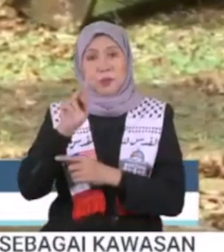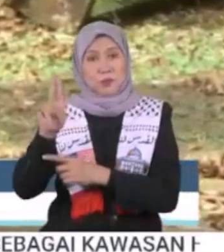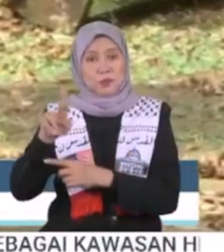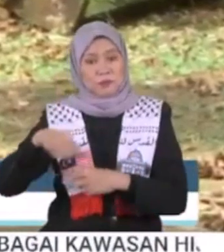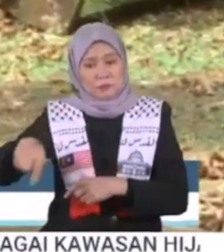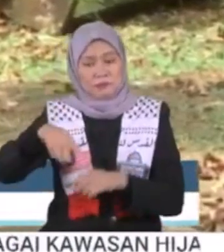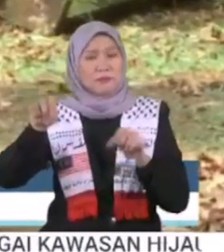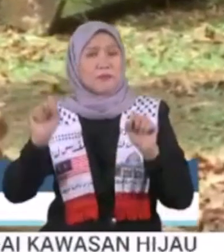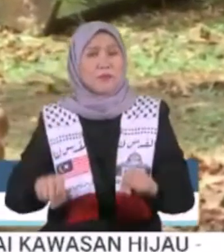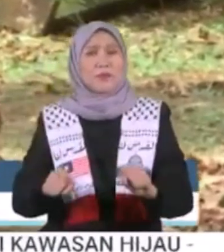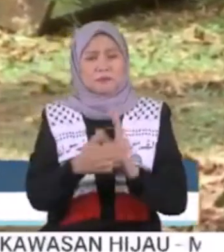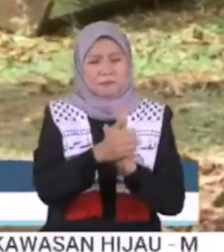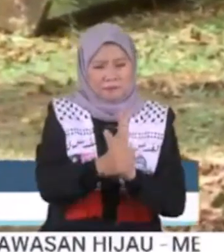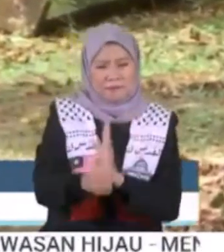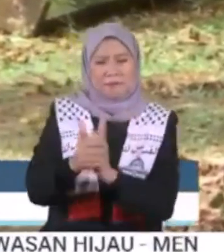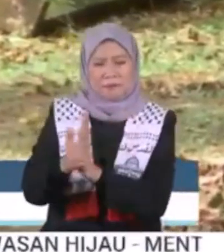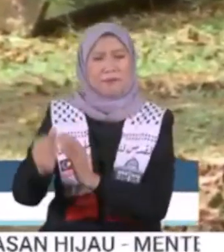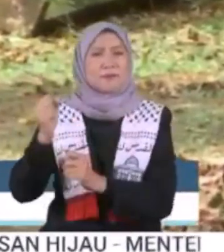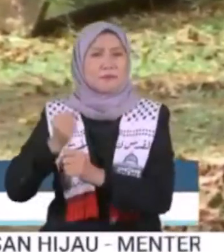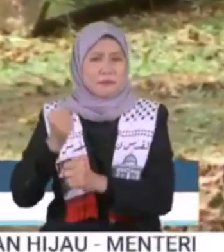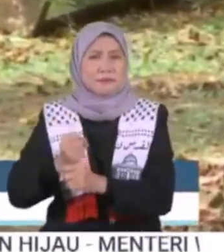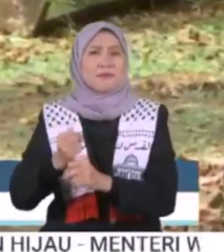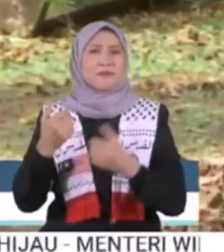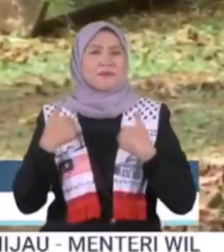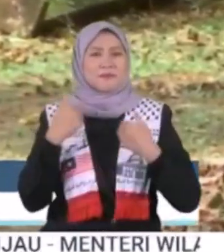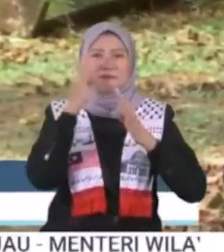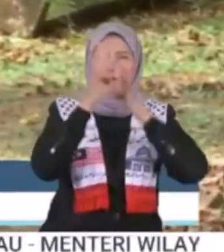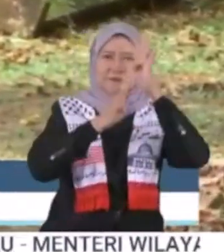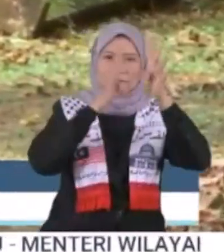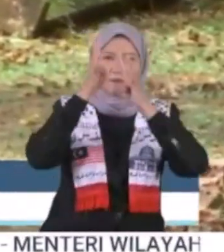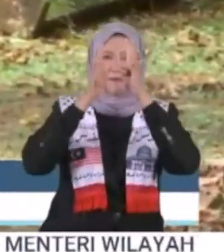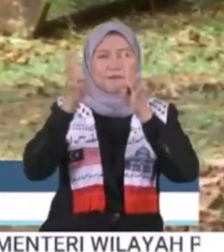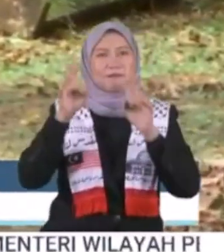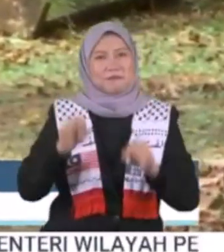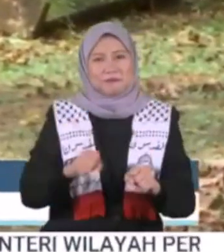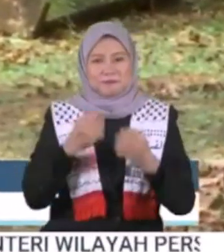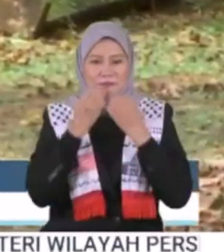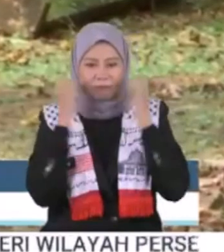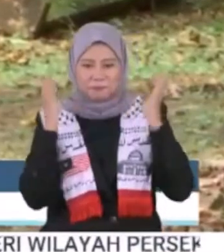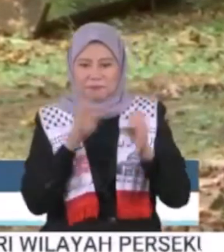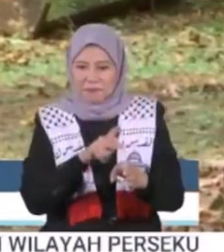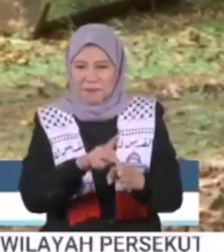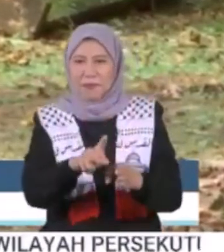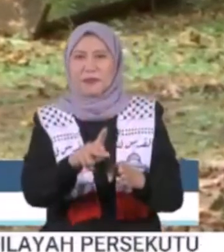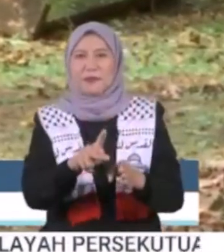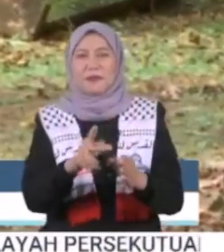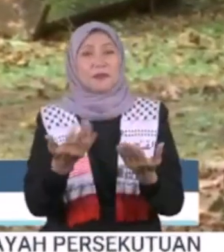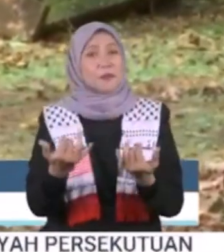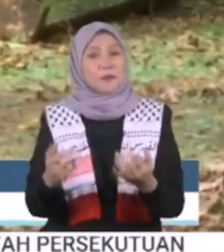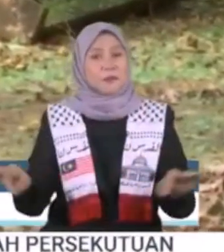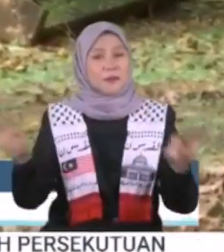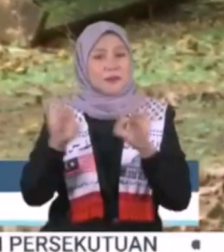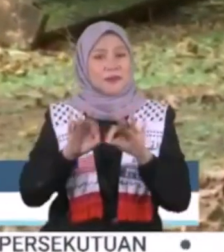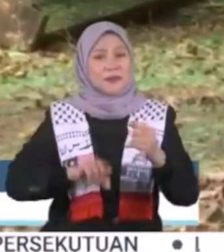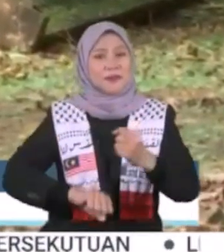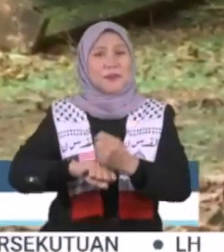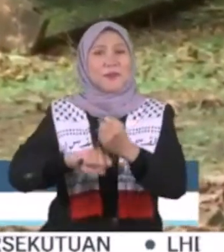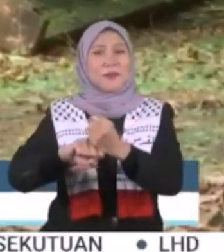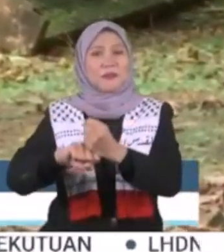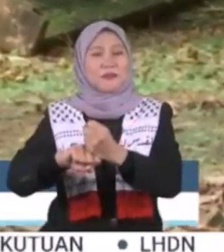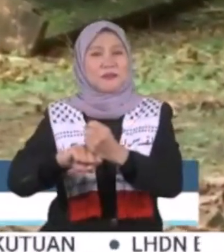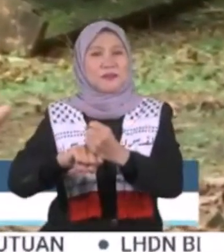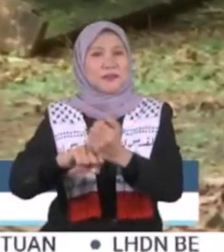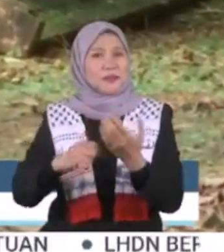ada yang mampu membuat pelbagai kerja, ada yang kreatif dalam bidang kepakaran mereka. Apa yang penting, sokongan kita